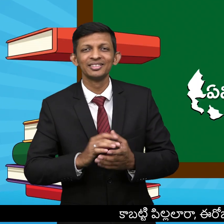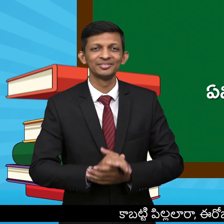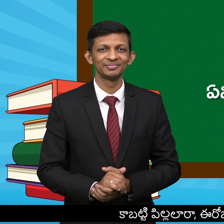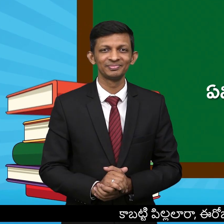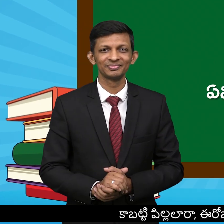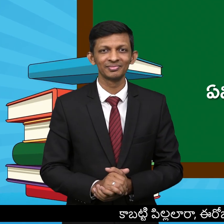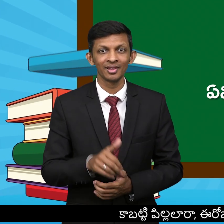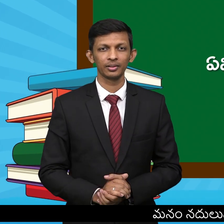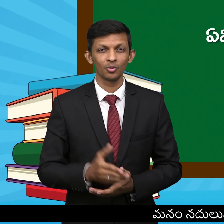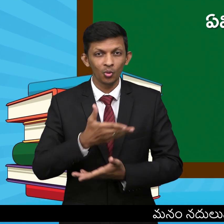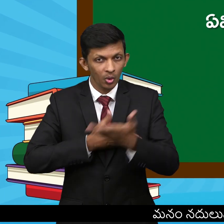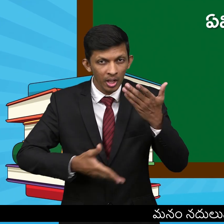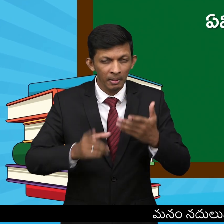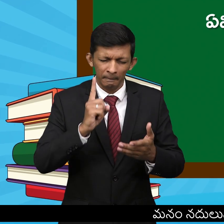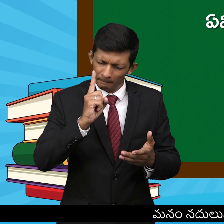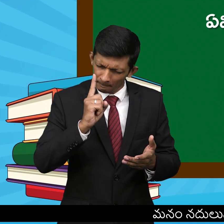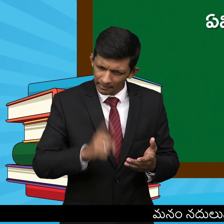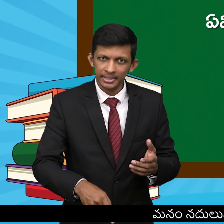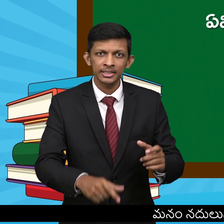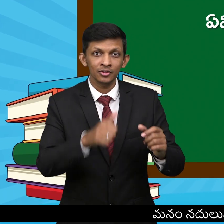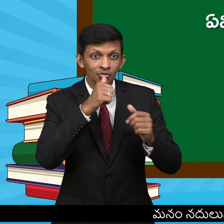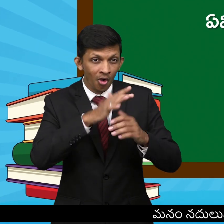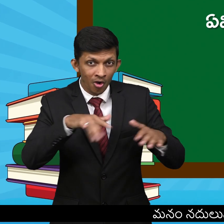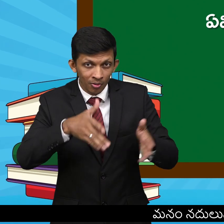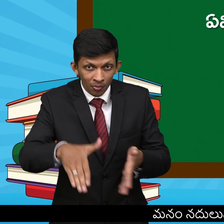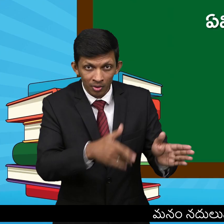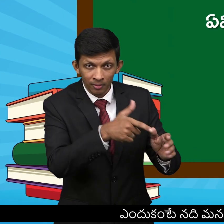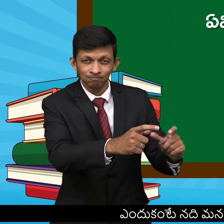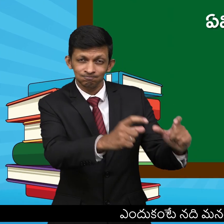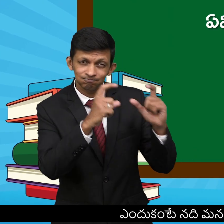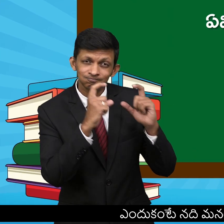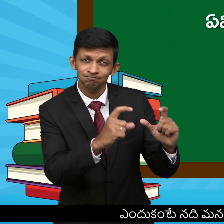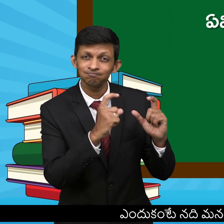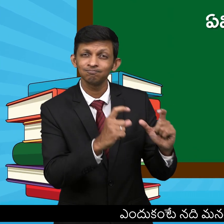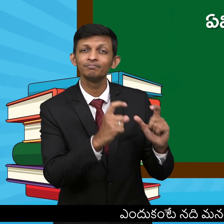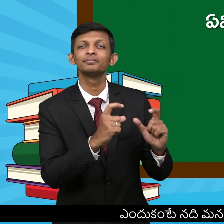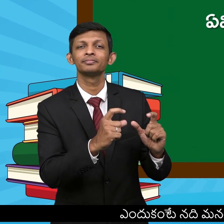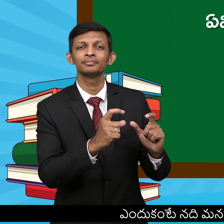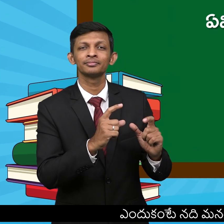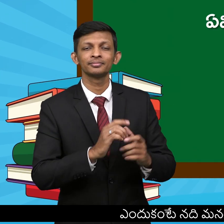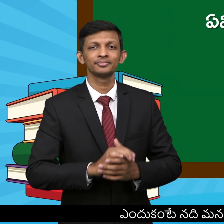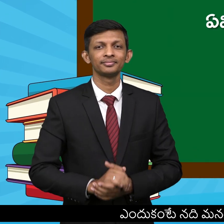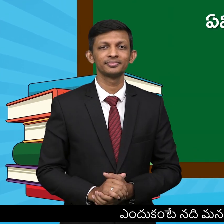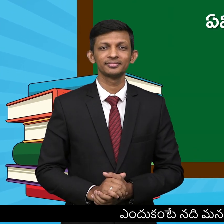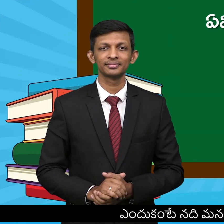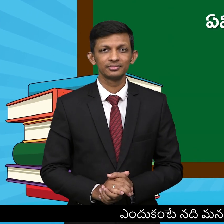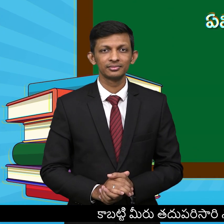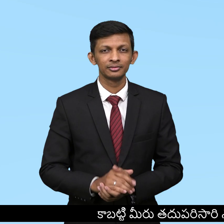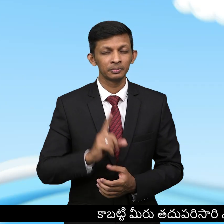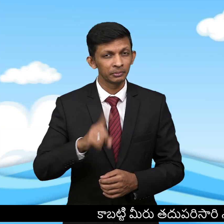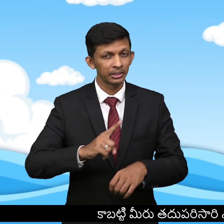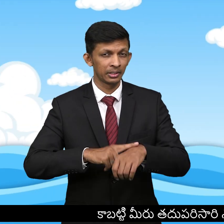ఏమి నేర్చుకున్నాము? మనం నదులను జాగ్రత్తగా చూసుకోవాలి, ఎందుకంటే నది మనల్ని జాగ్రత్తగా